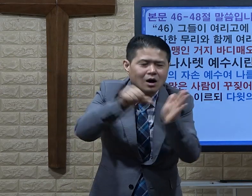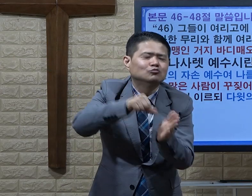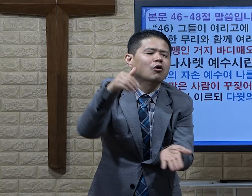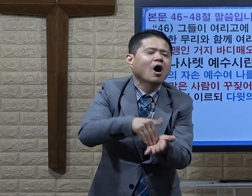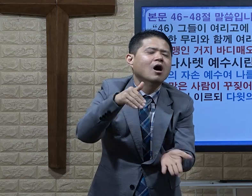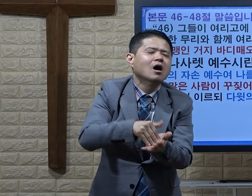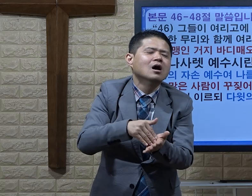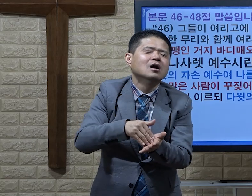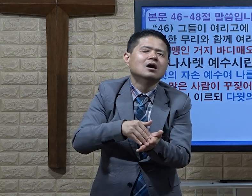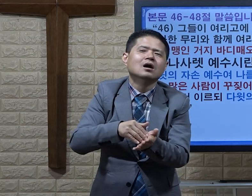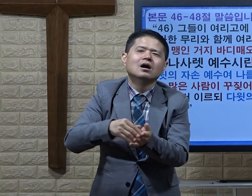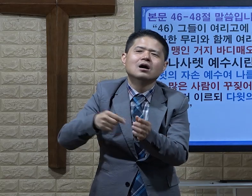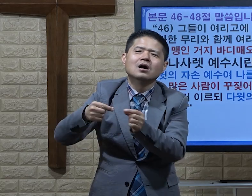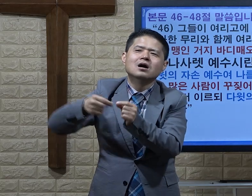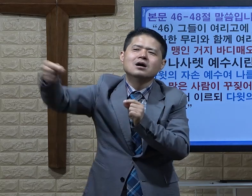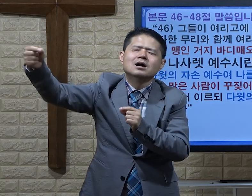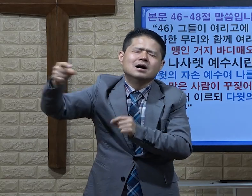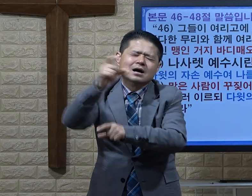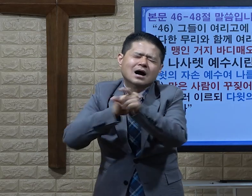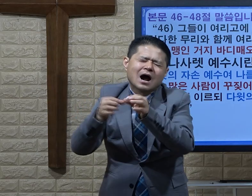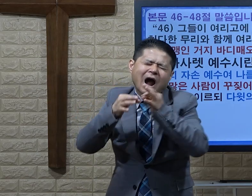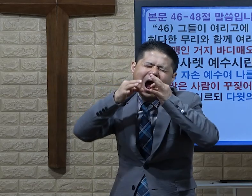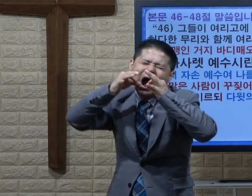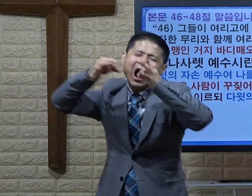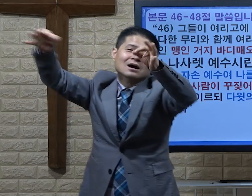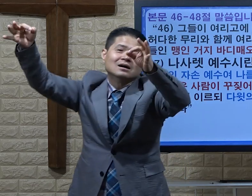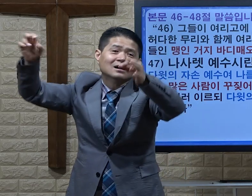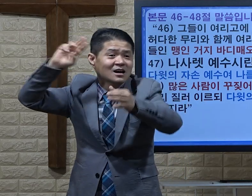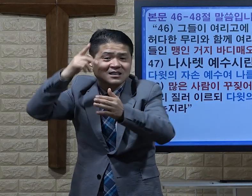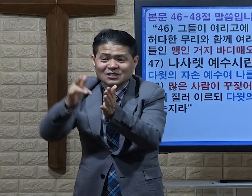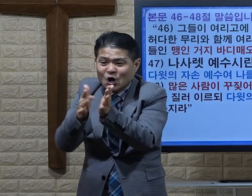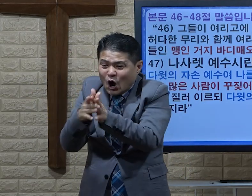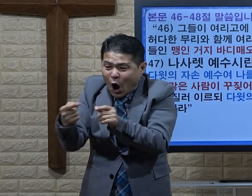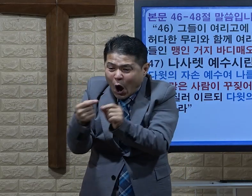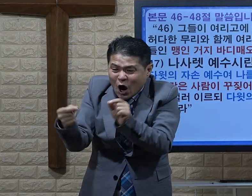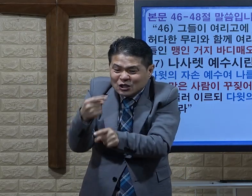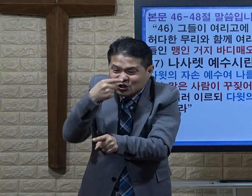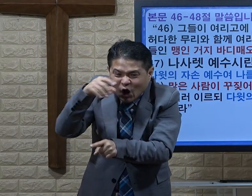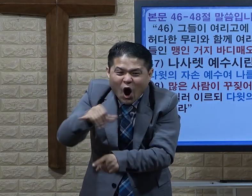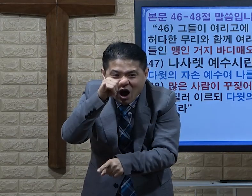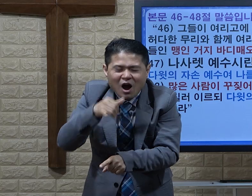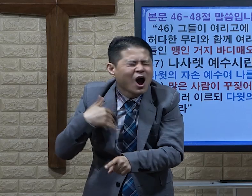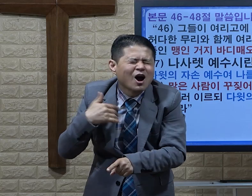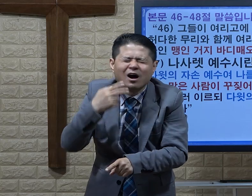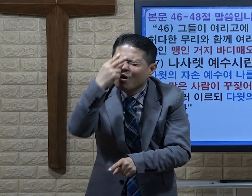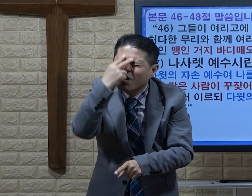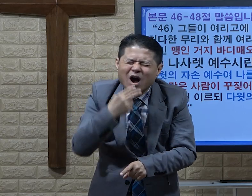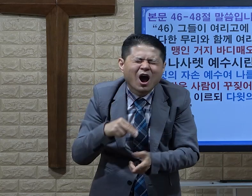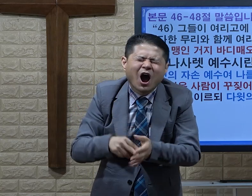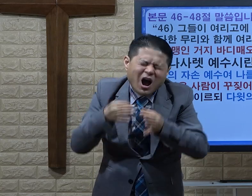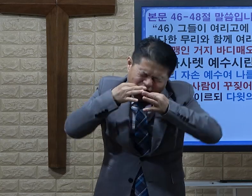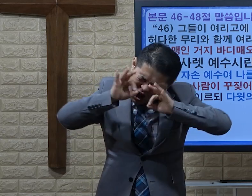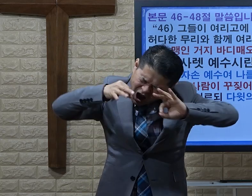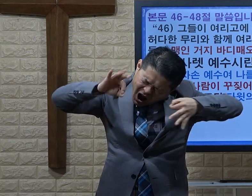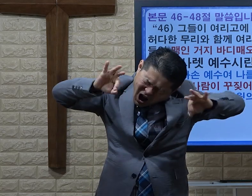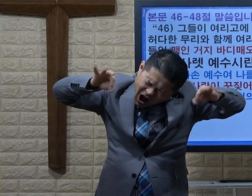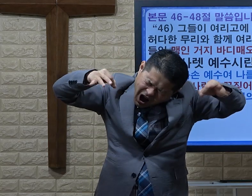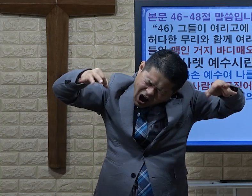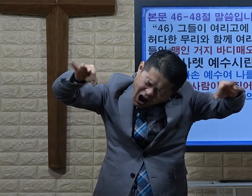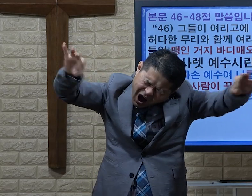그 사람이 모를까봐 평생에 후회할까봐 그렇게 크게 소리 질렀던 것입니다. 코앞에 있는 줄도 모르고 목청이